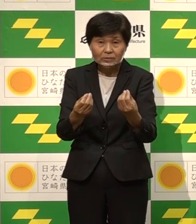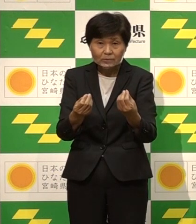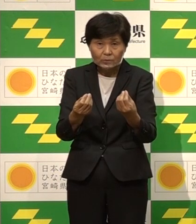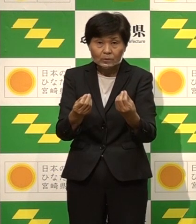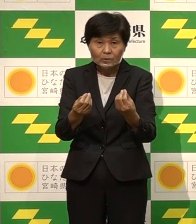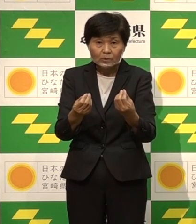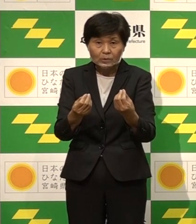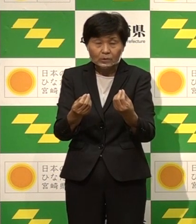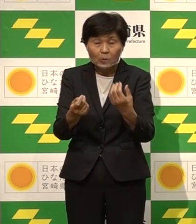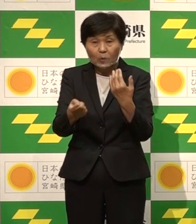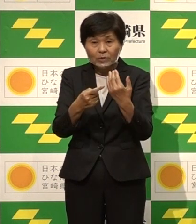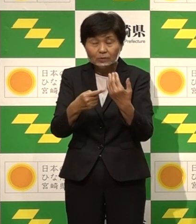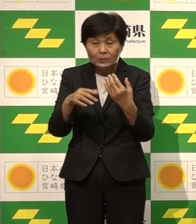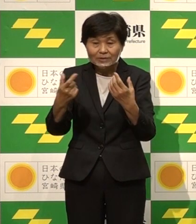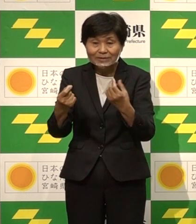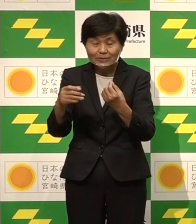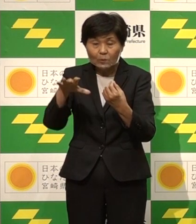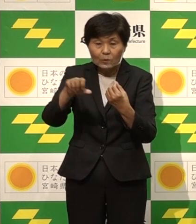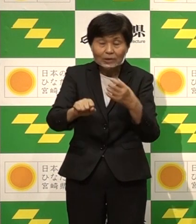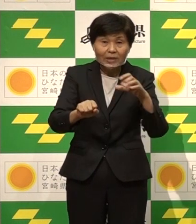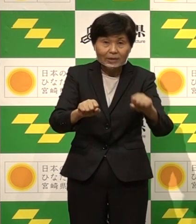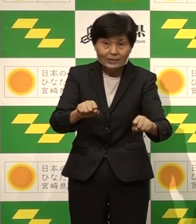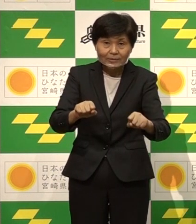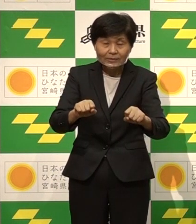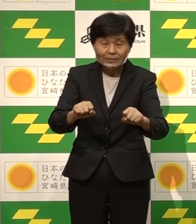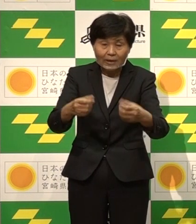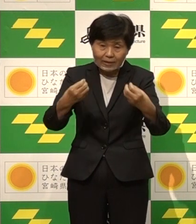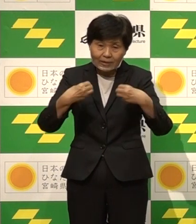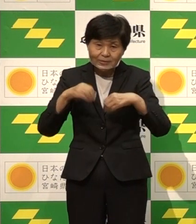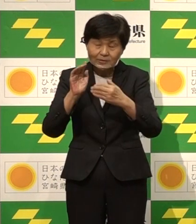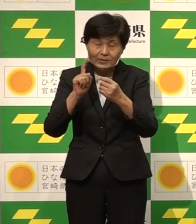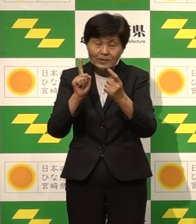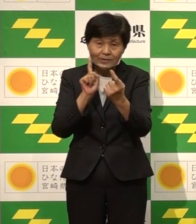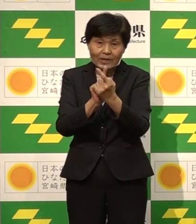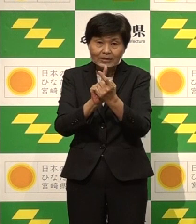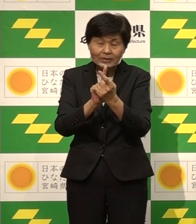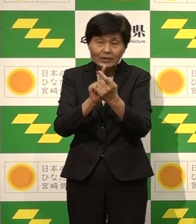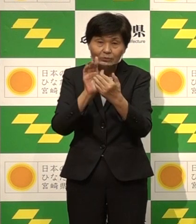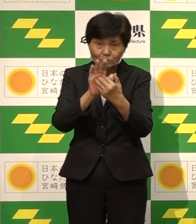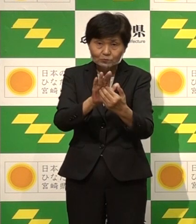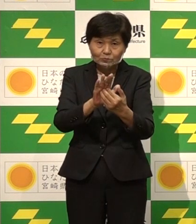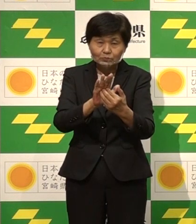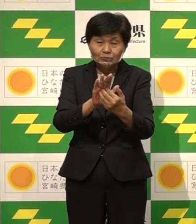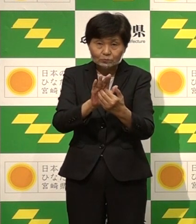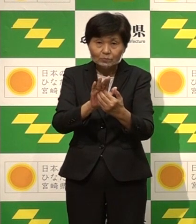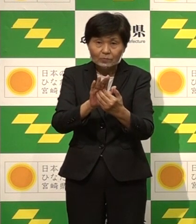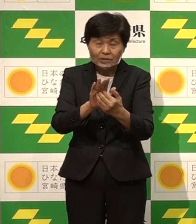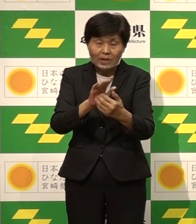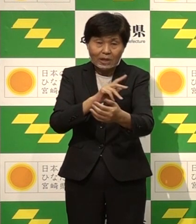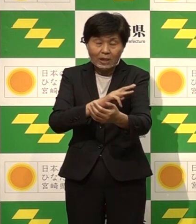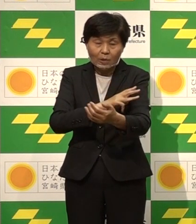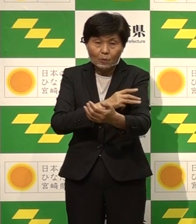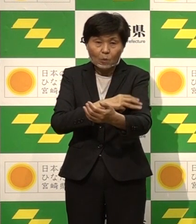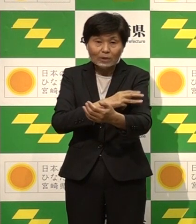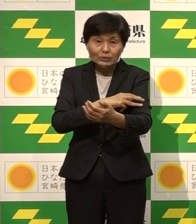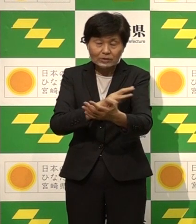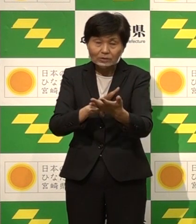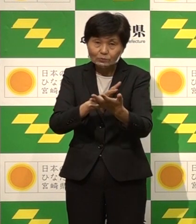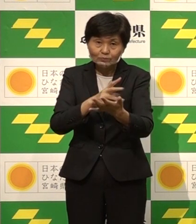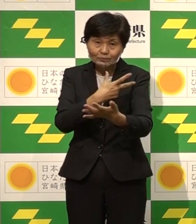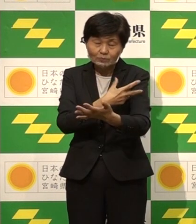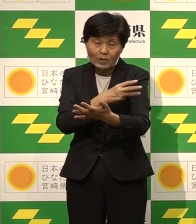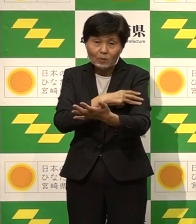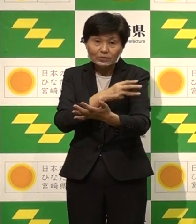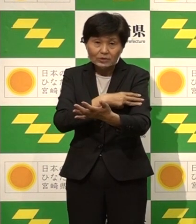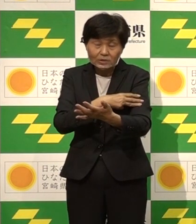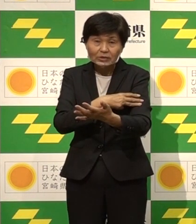ポイントを抑えた感染対策、そしてワクチンの追加接種を進めることによってさらなる感染拡大を防いで、この